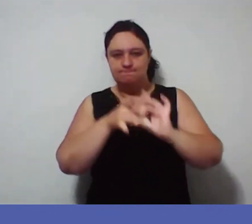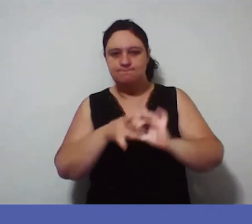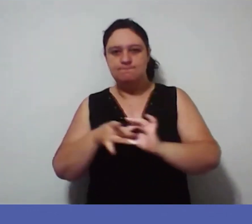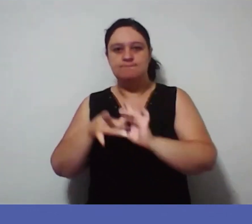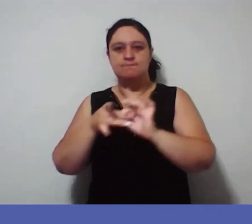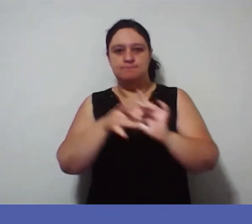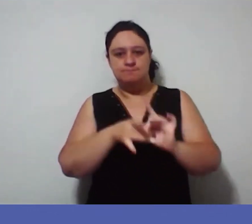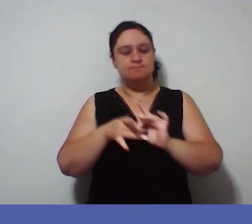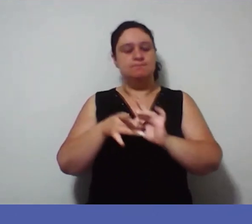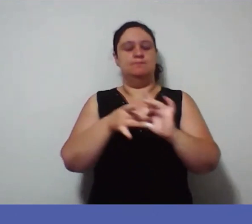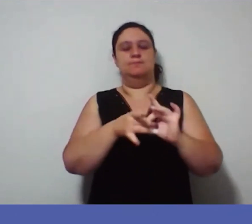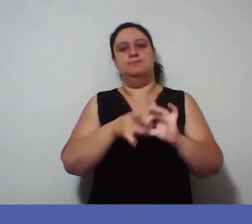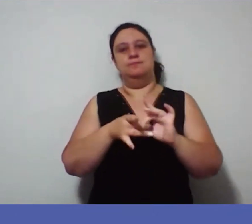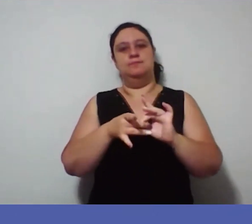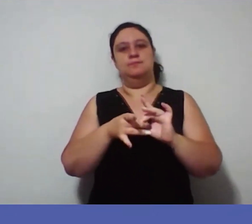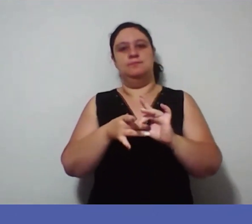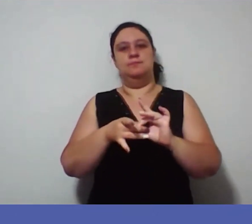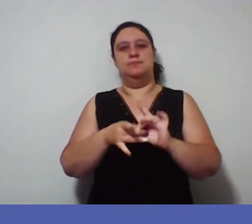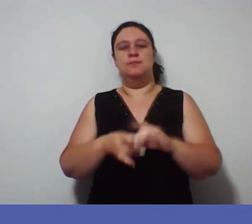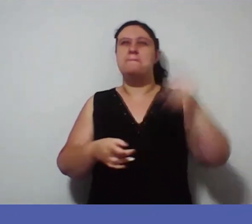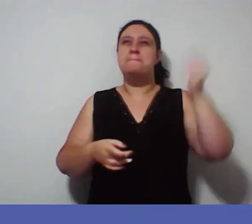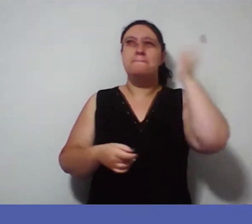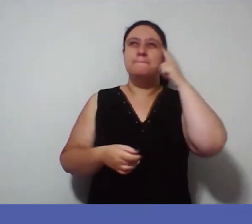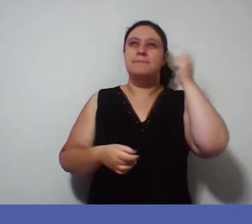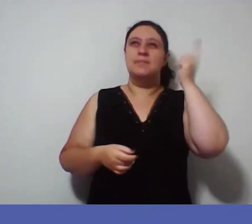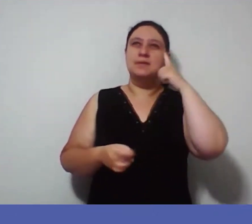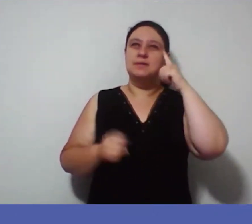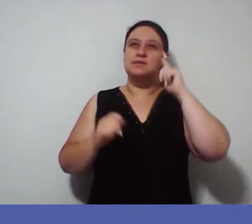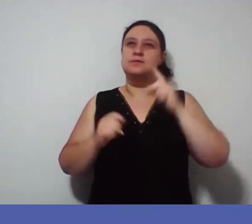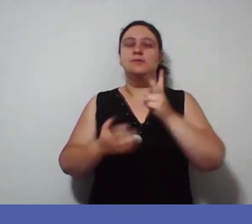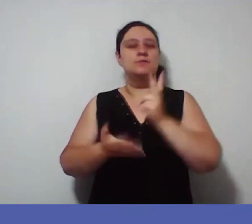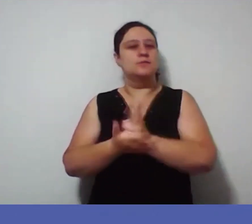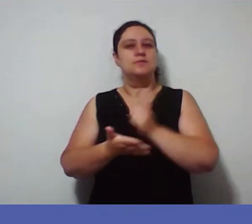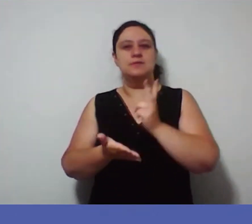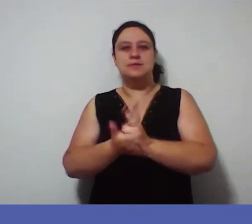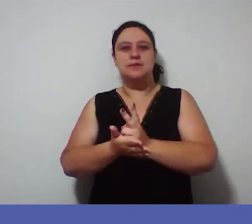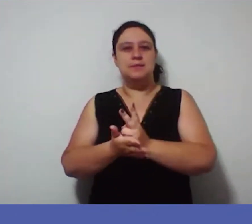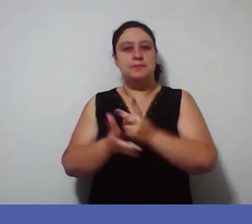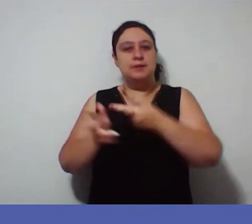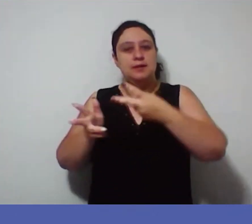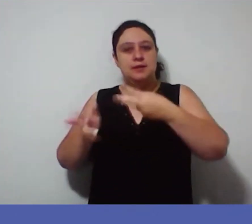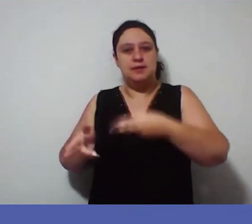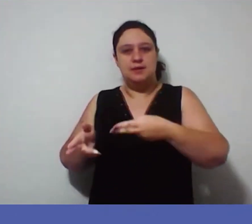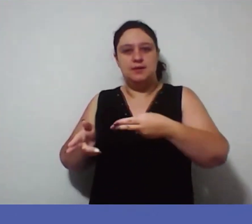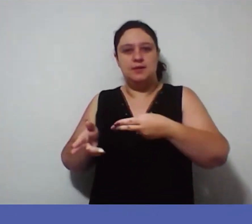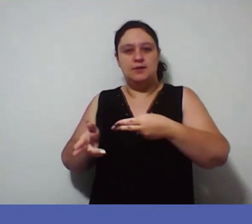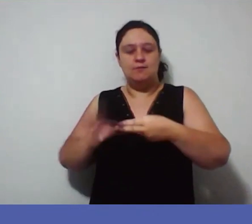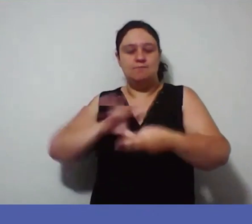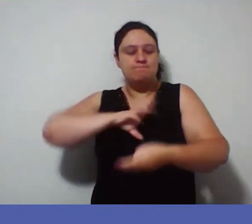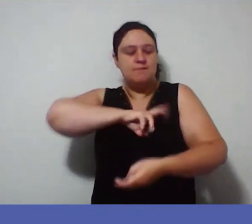unânimes, pensando todos a mesma coisa, tendo o mesmo amor,